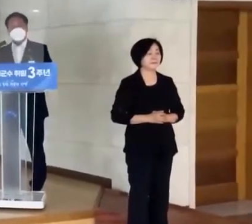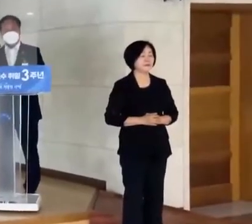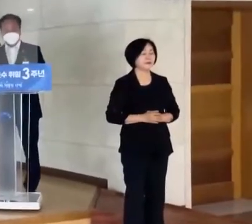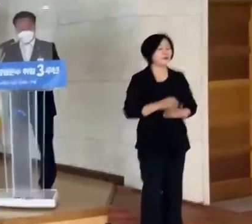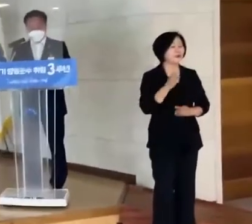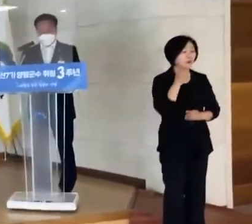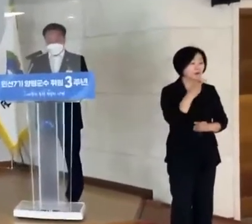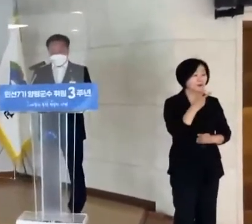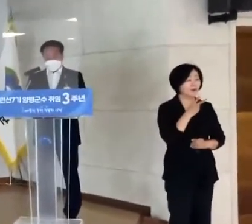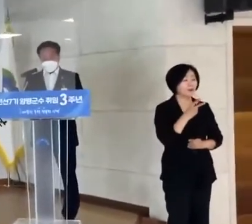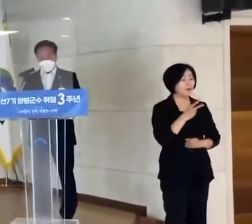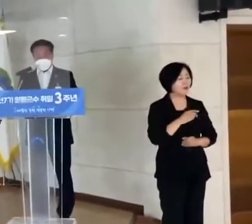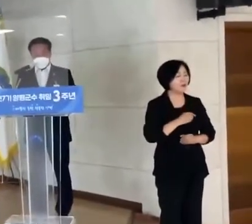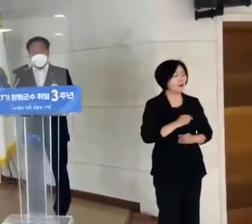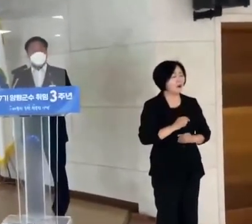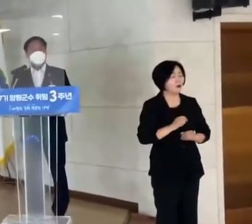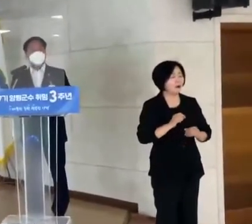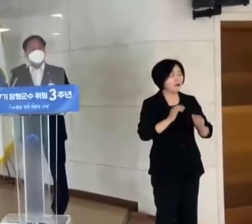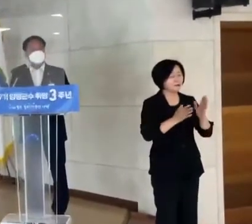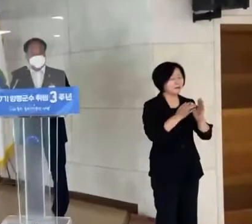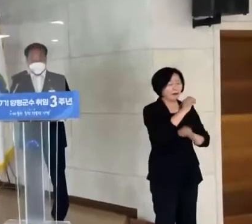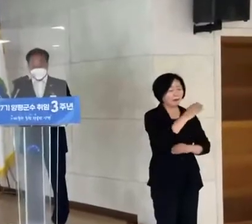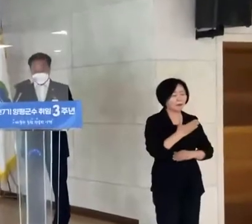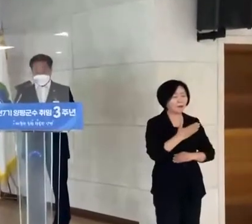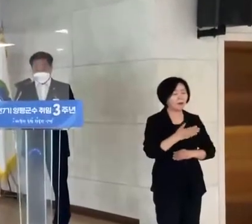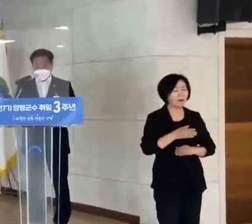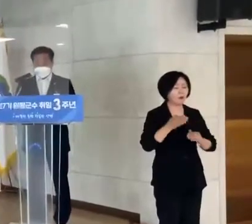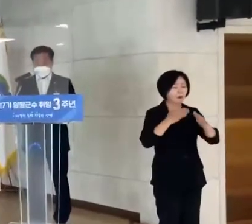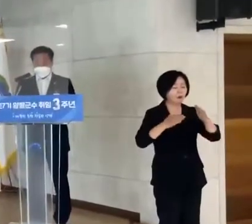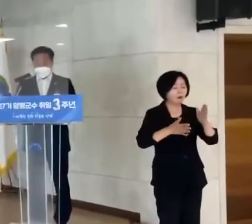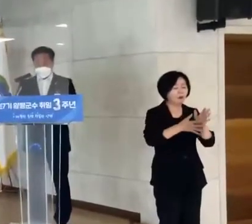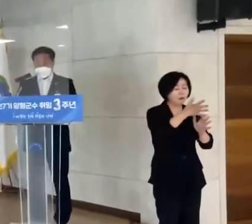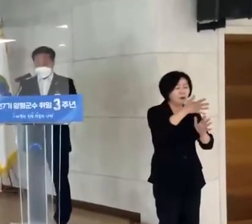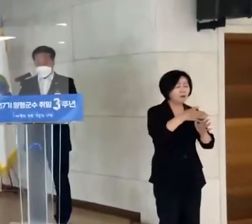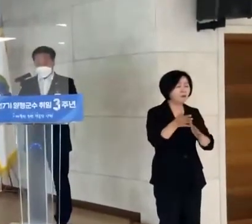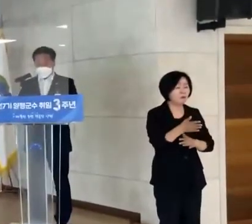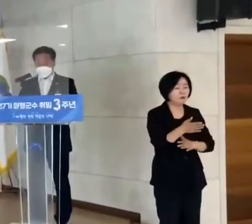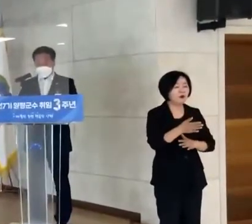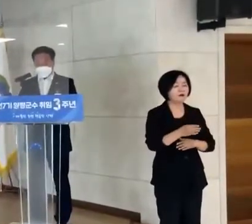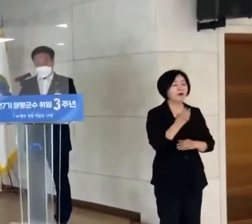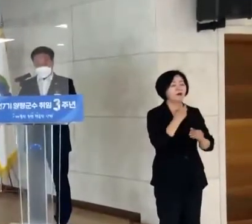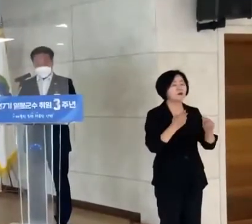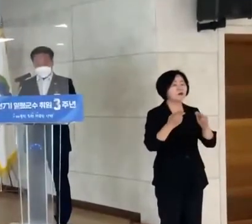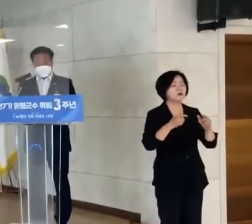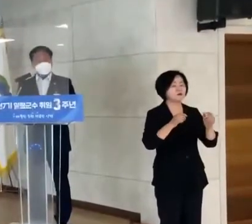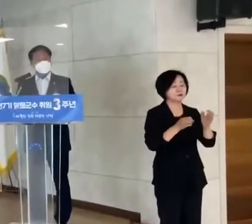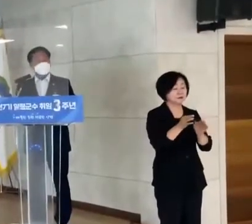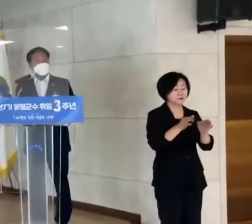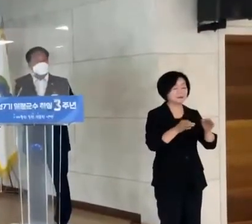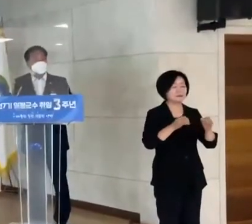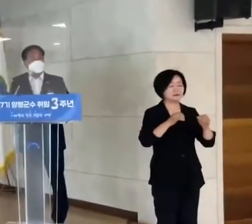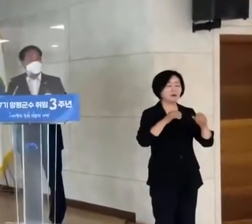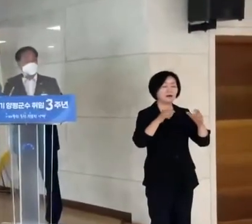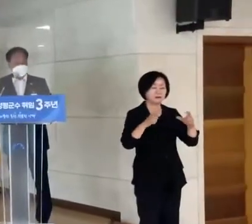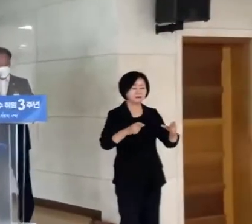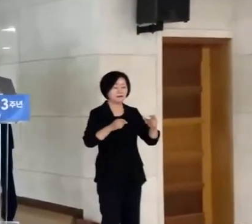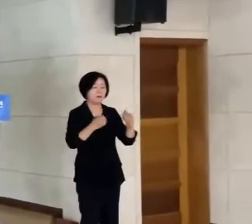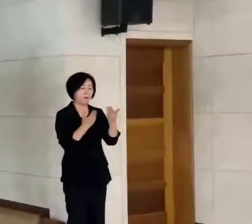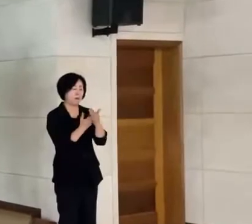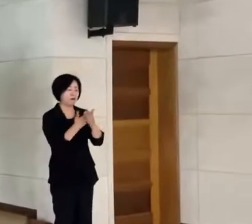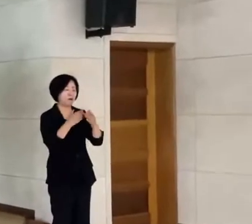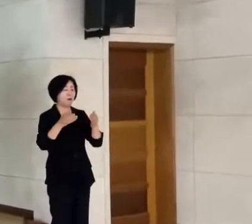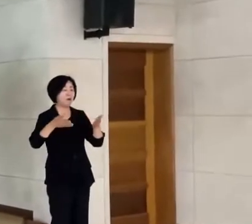또한 공공기관이 전무했던 양평에 경기도 시장상권진흥원을 유치하면서